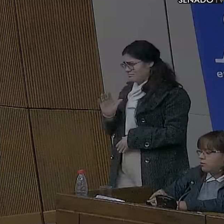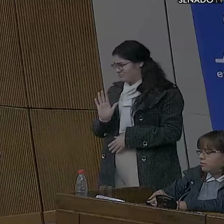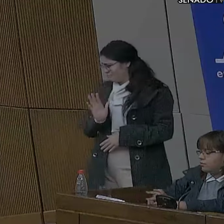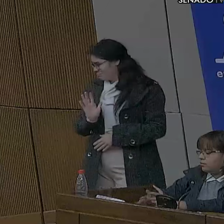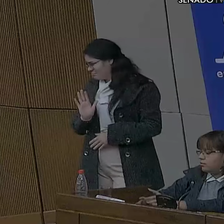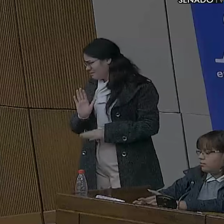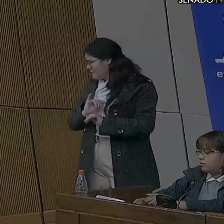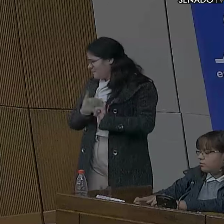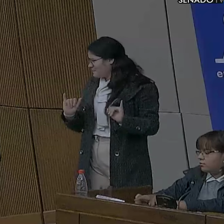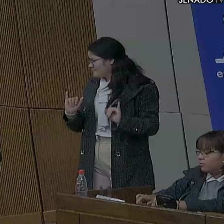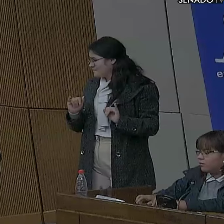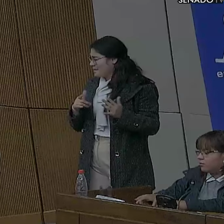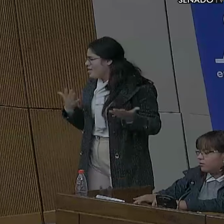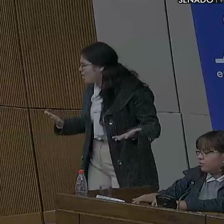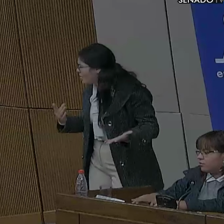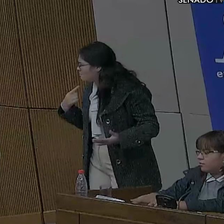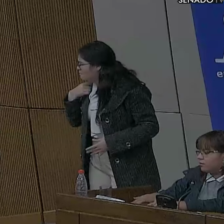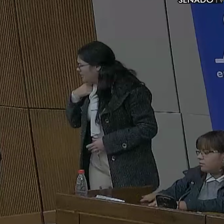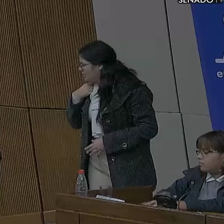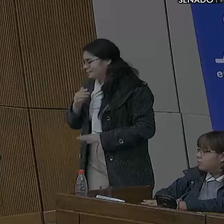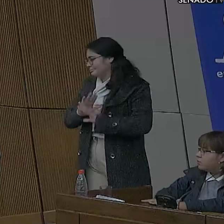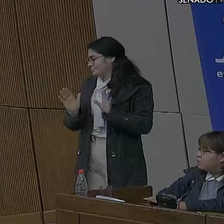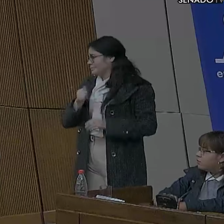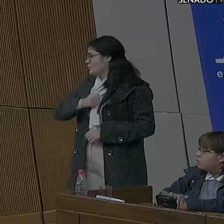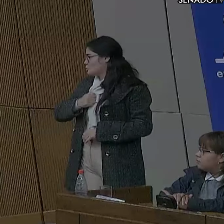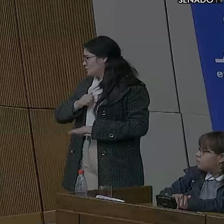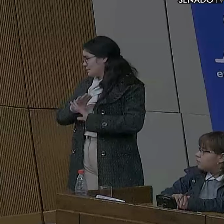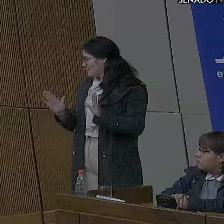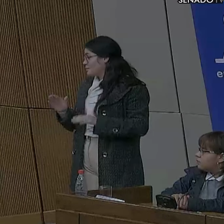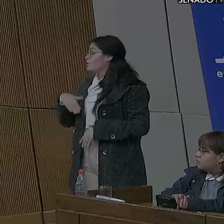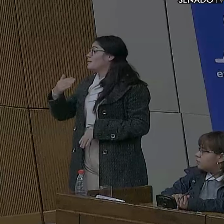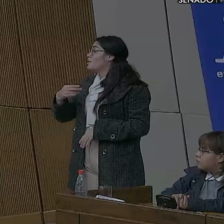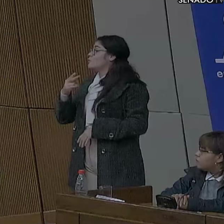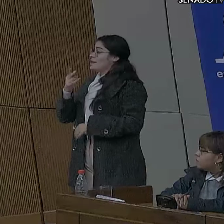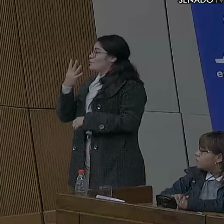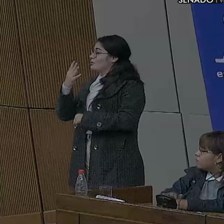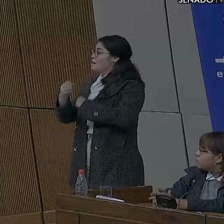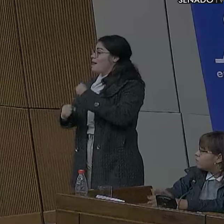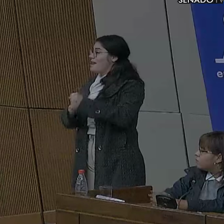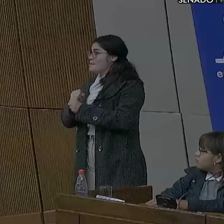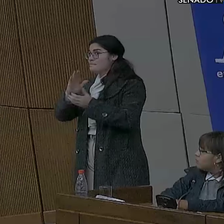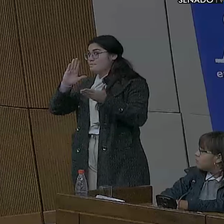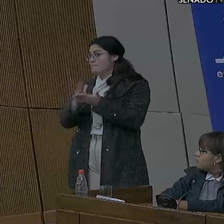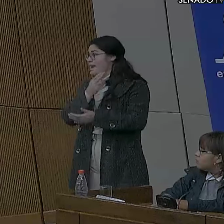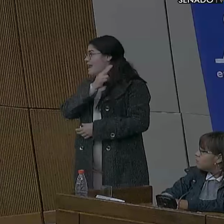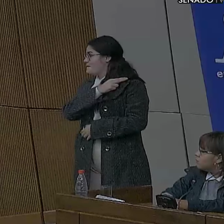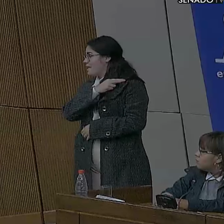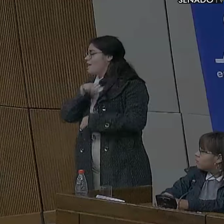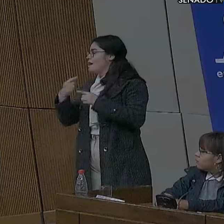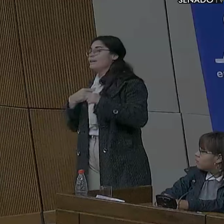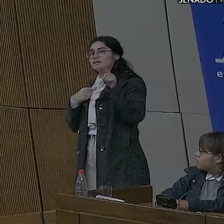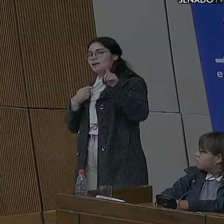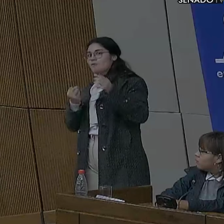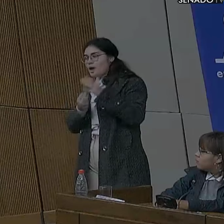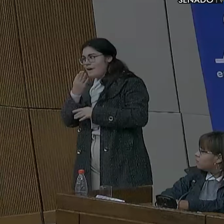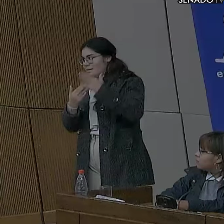vení conmigo a trabajar, le dijo. Y le dijo, no, porque si yo ya me venía a trabajar contigo. Entonces, después pasaron los 4 años que se